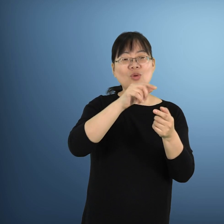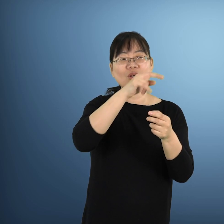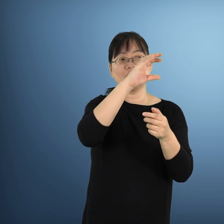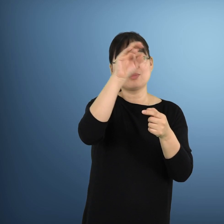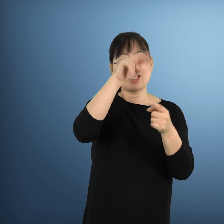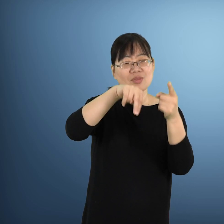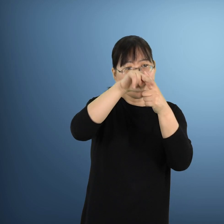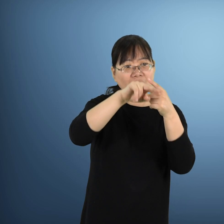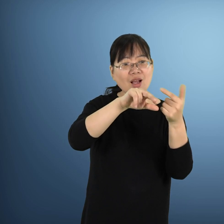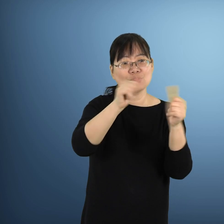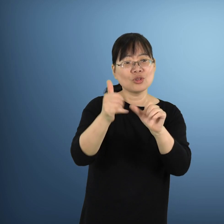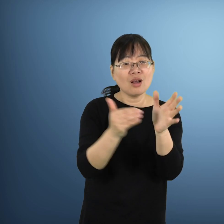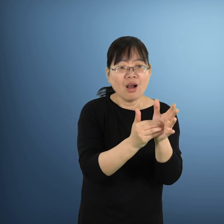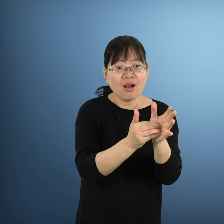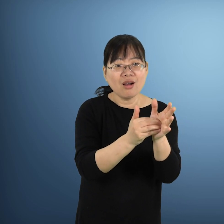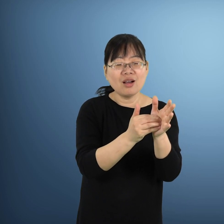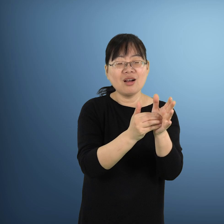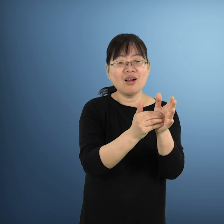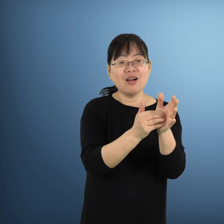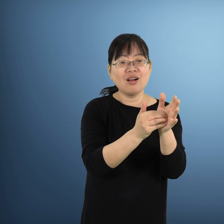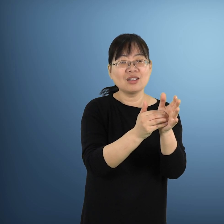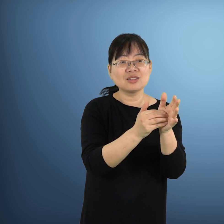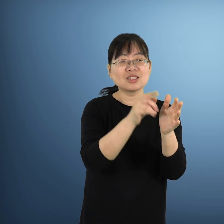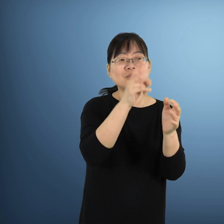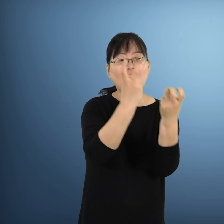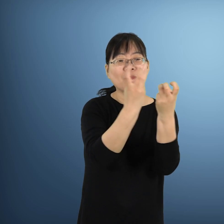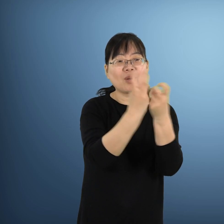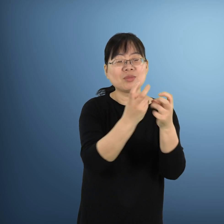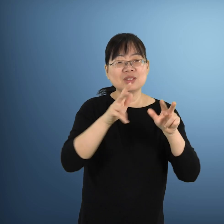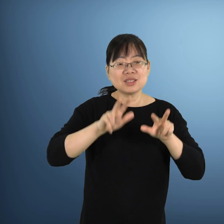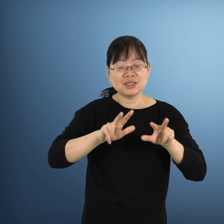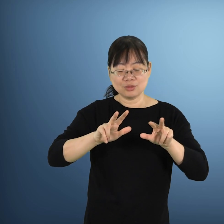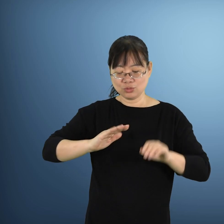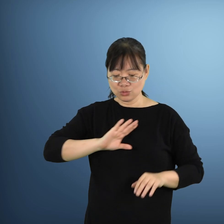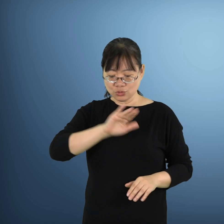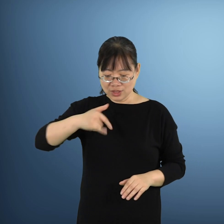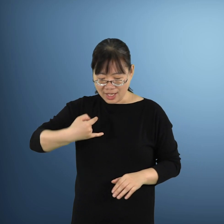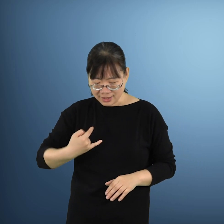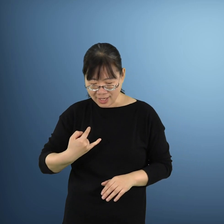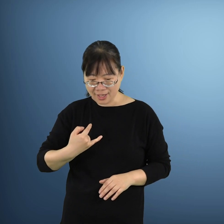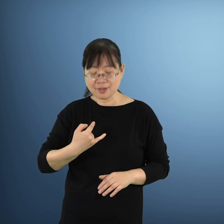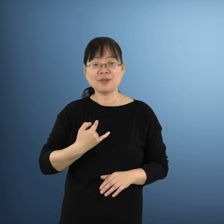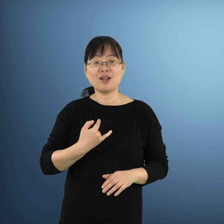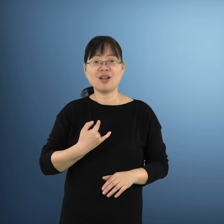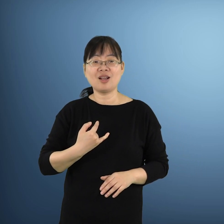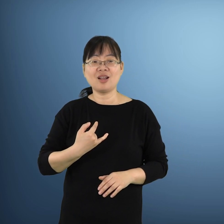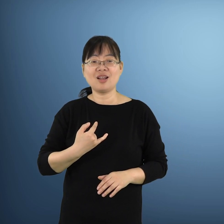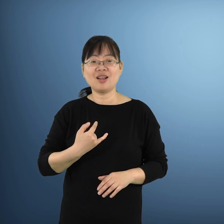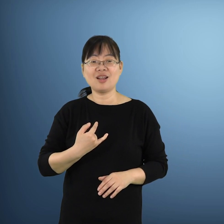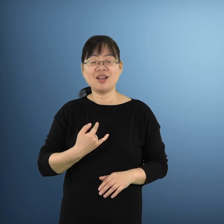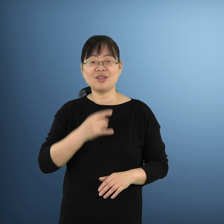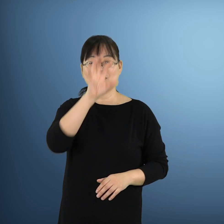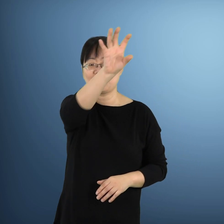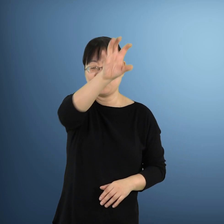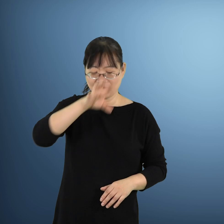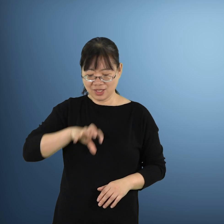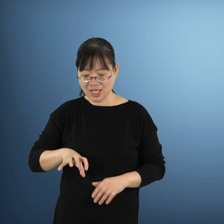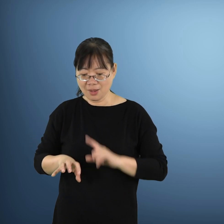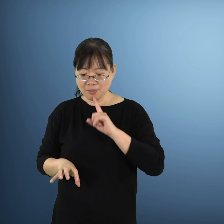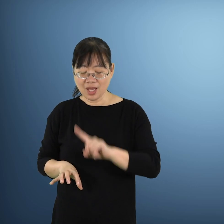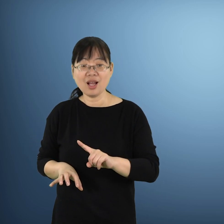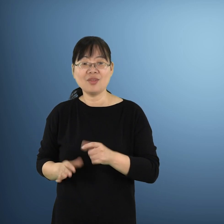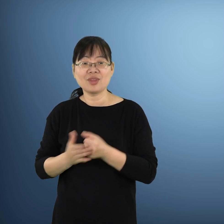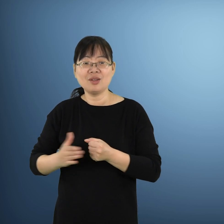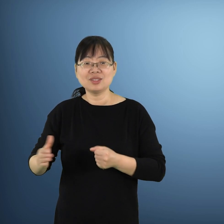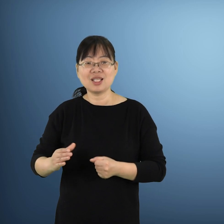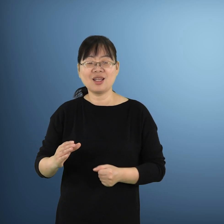똑같은 방식을 우리에게 요구하고 있는 거예요. 그러니까 우리가 거룩하게 산다는 것은